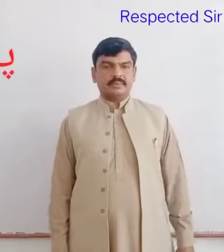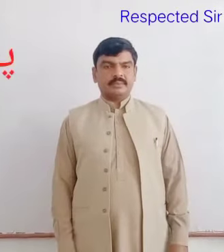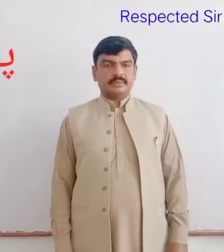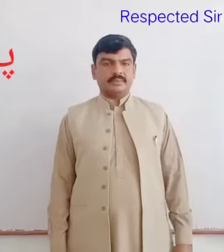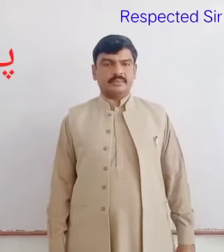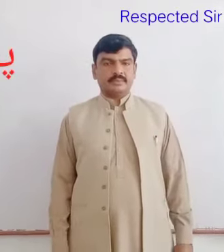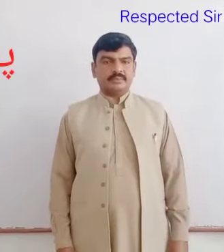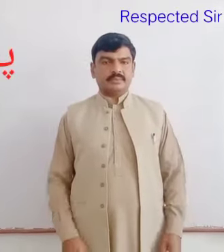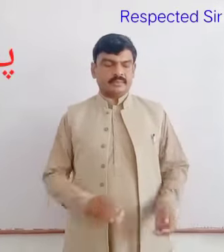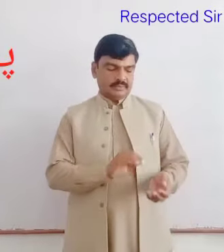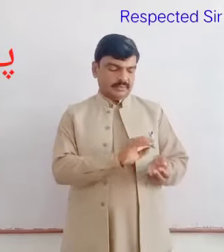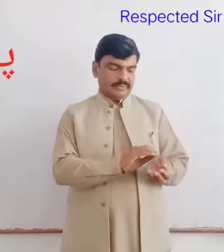पोलियो,